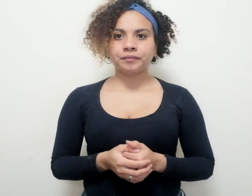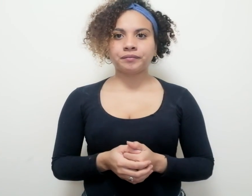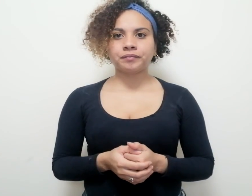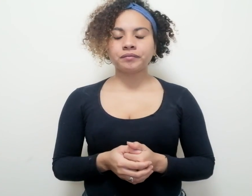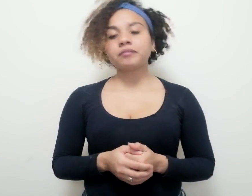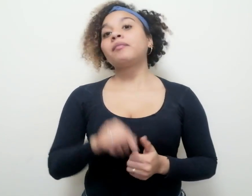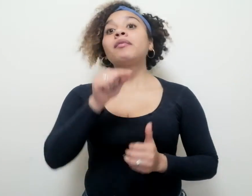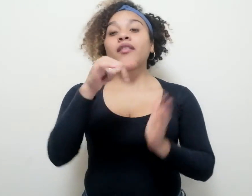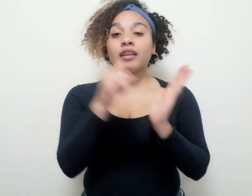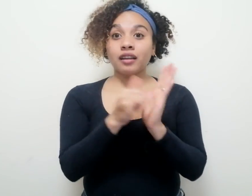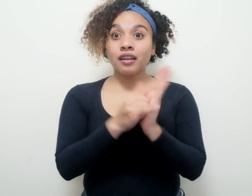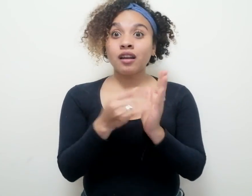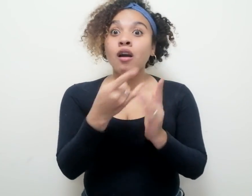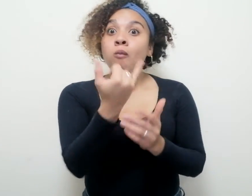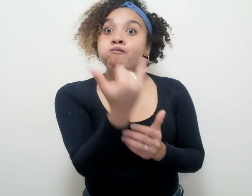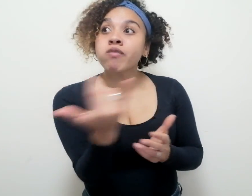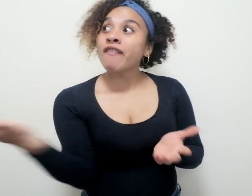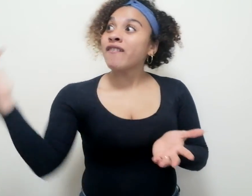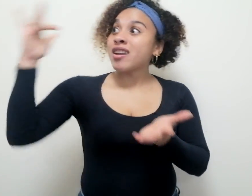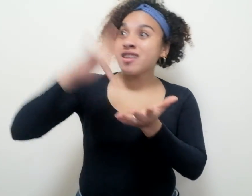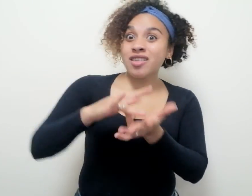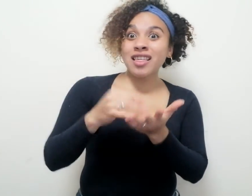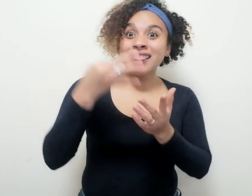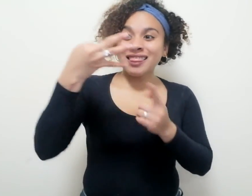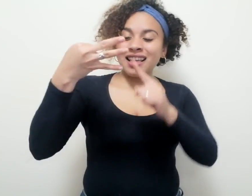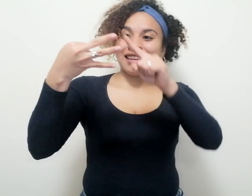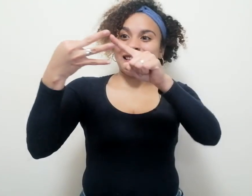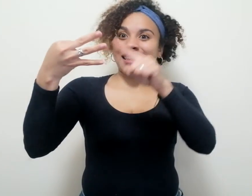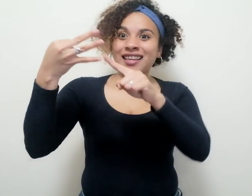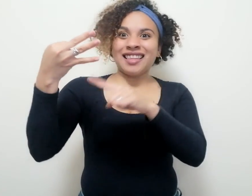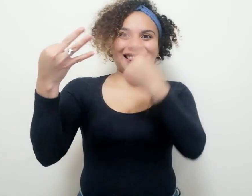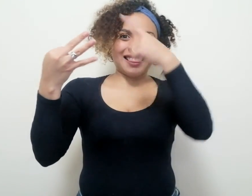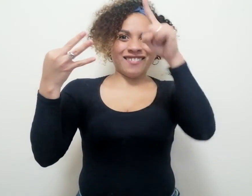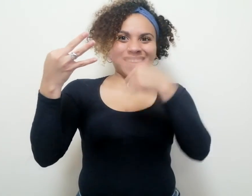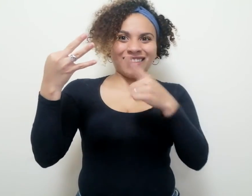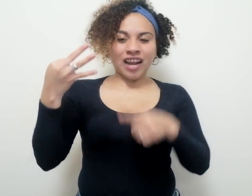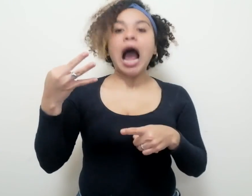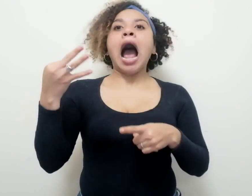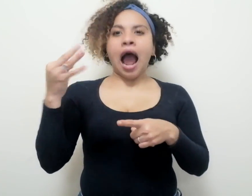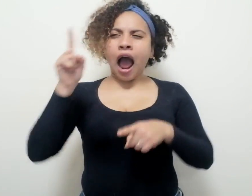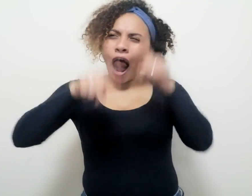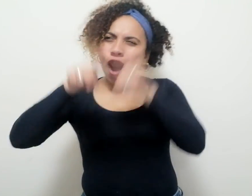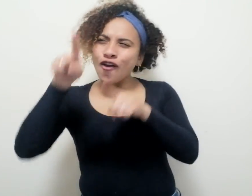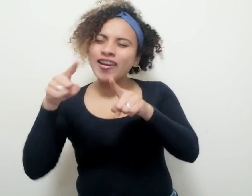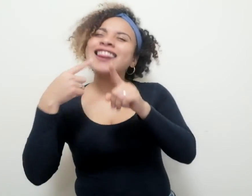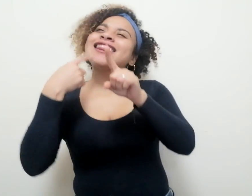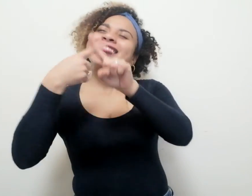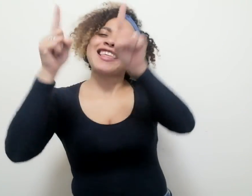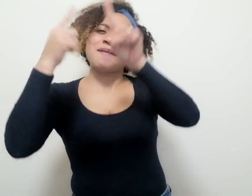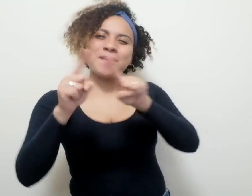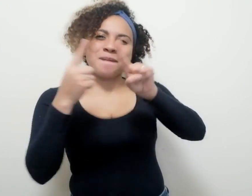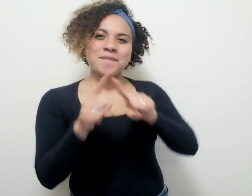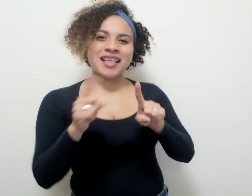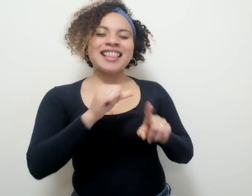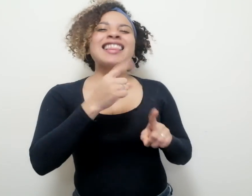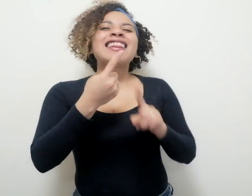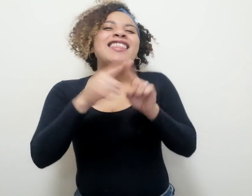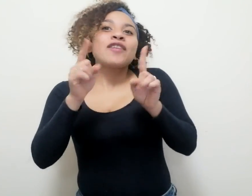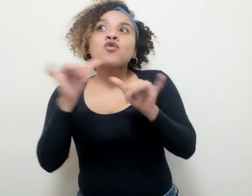El hecho de que hubieran venido en 3 momentos diferentes hizo que algunos mencionaran algunos sucesos particulares, como